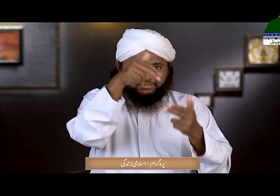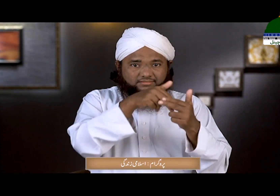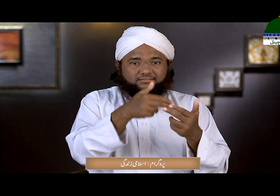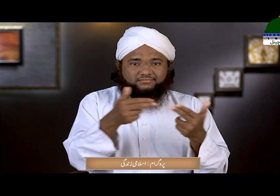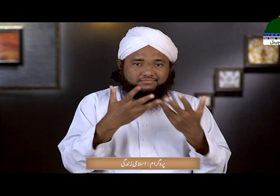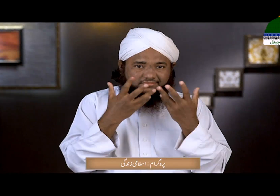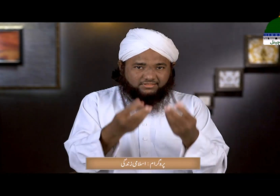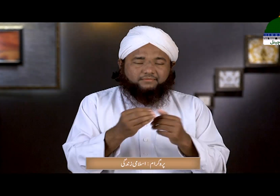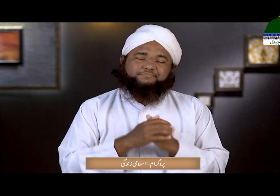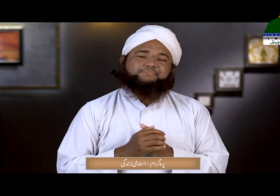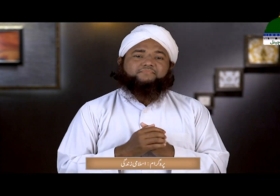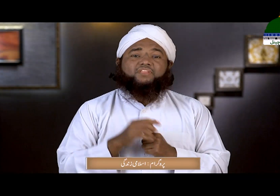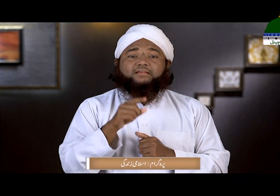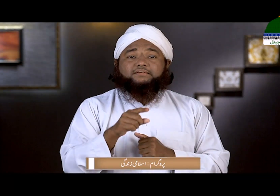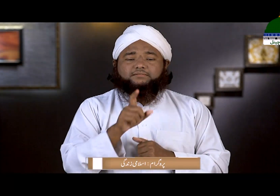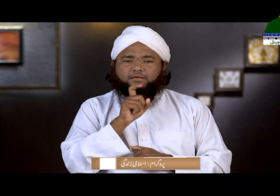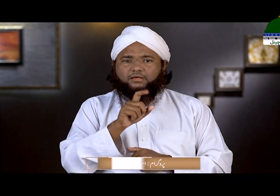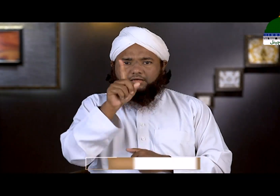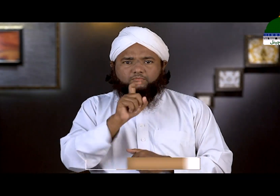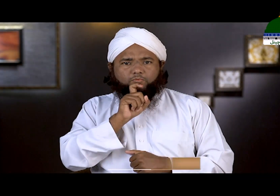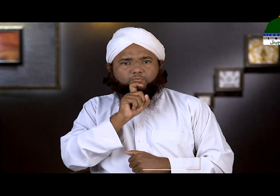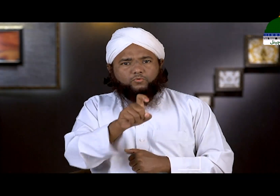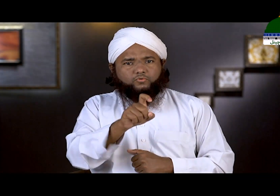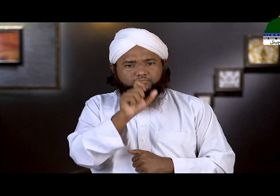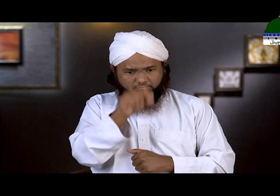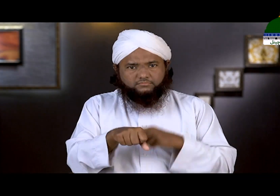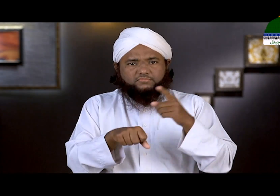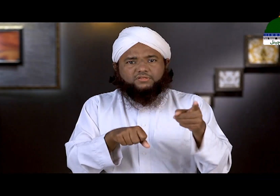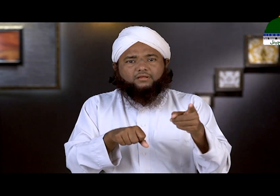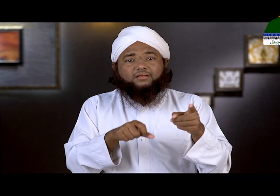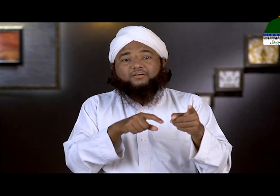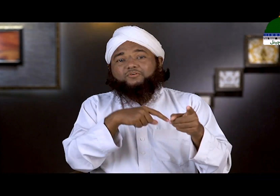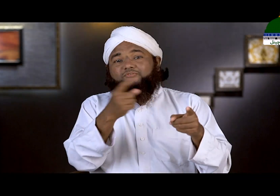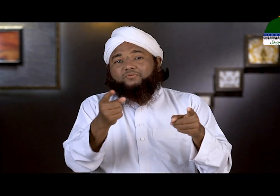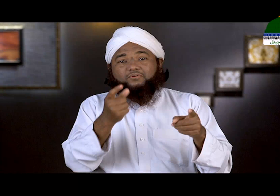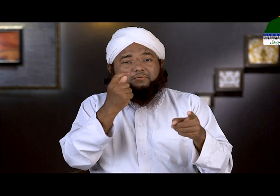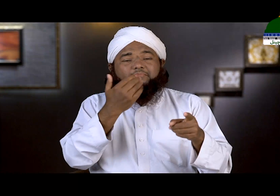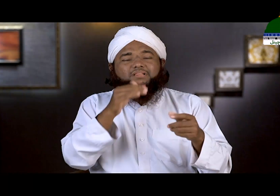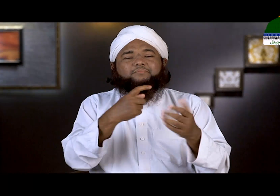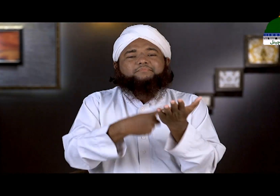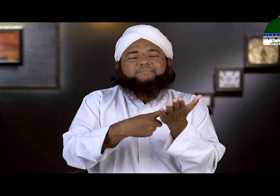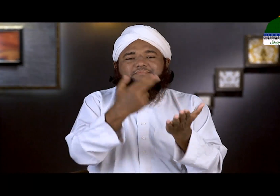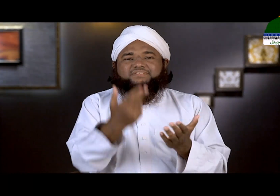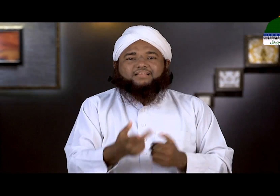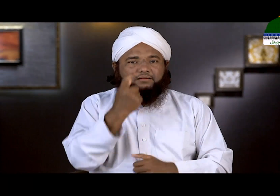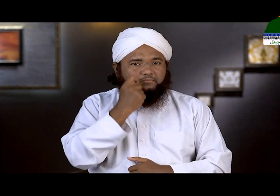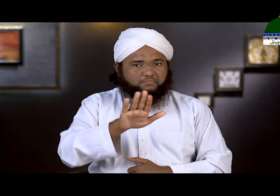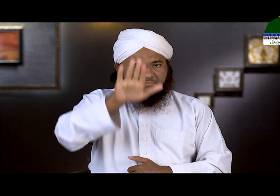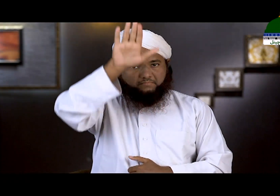سب کچھ فرمایا گیا ہے۔ بات یہ ہے کہ جس چیز کا حکم اہتمام کے ساتھ دینا ہوتا ہے تو بادشاہ رعایا سے